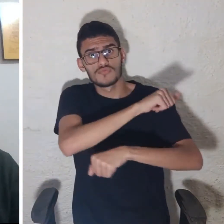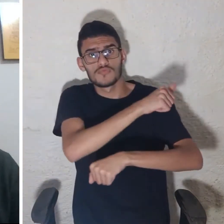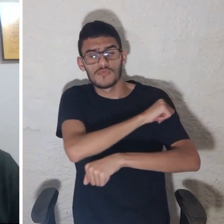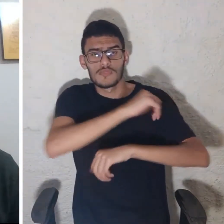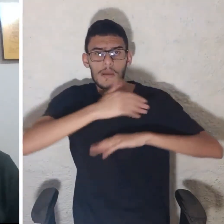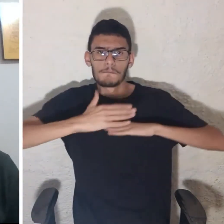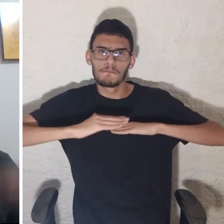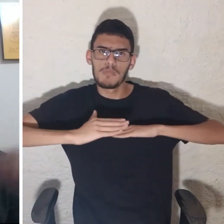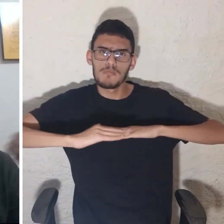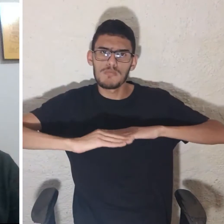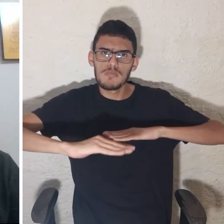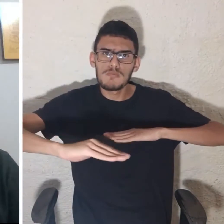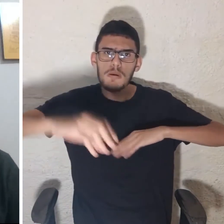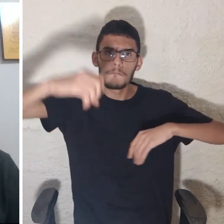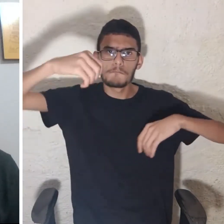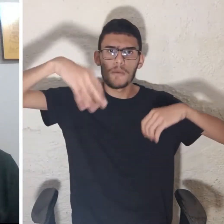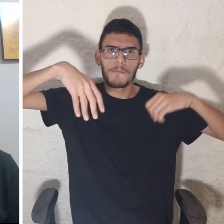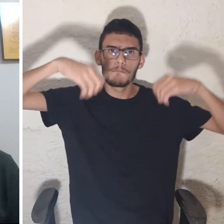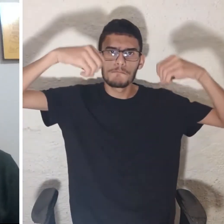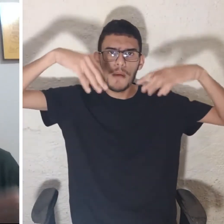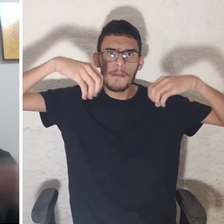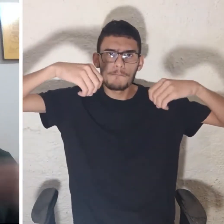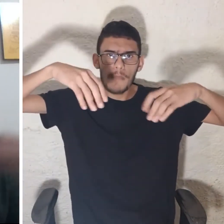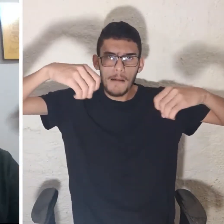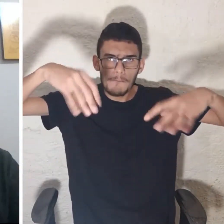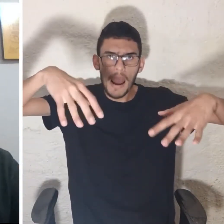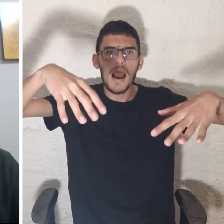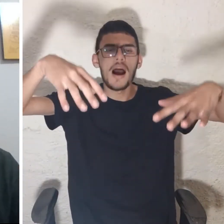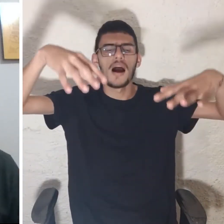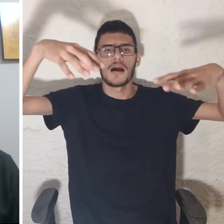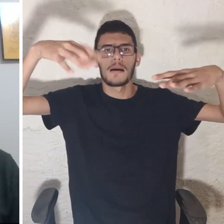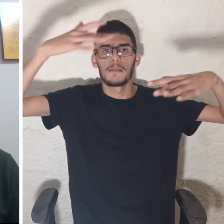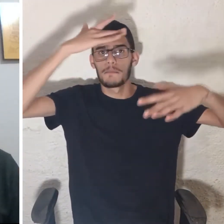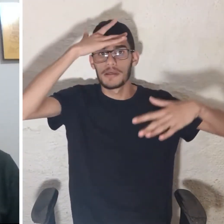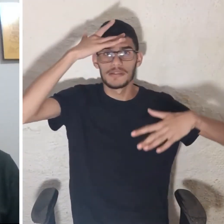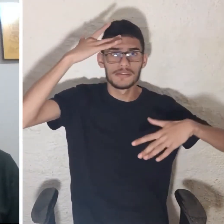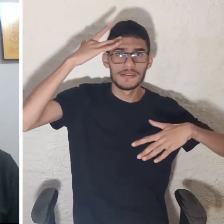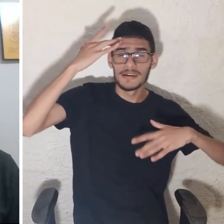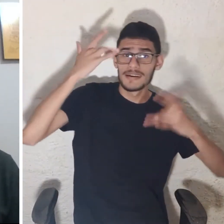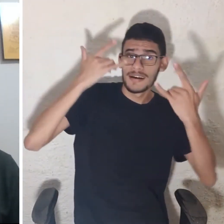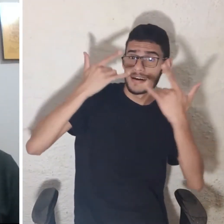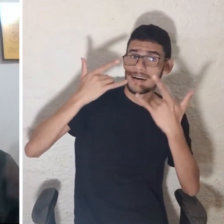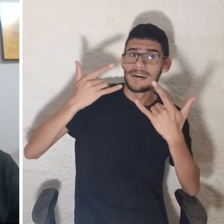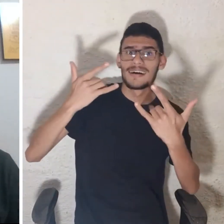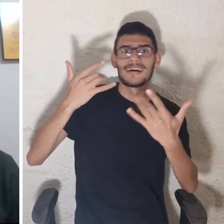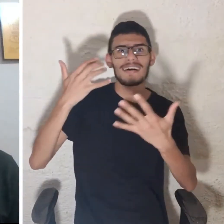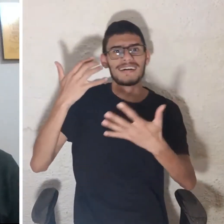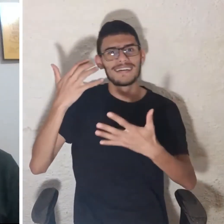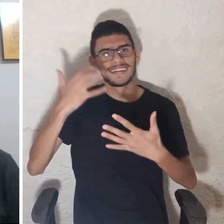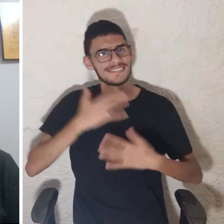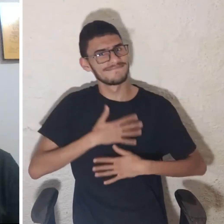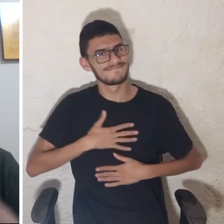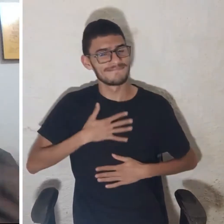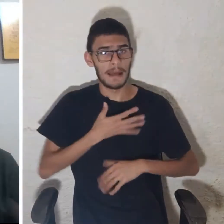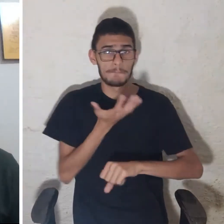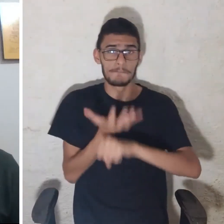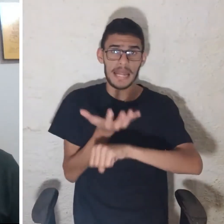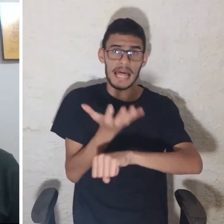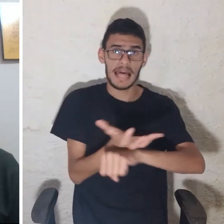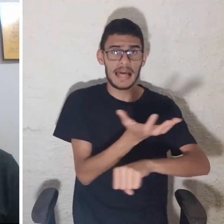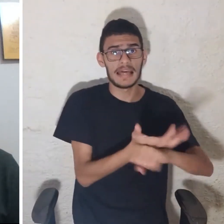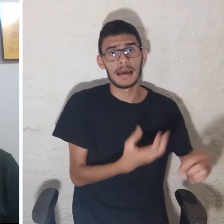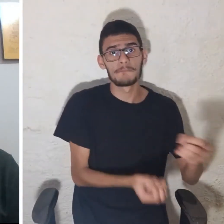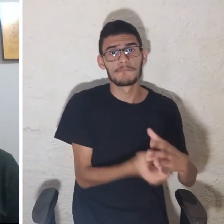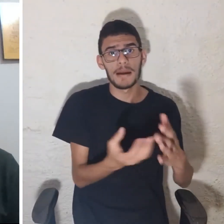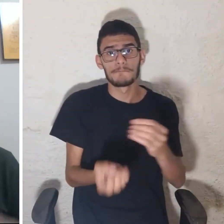foram calçadas, iluminação pública, atrações, né, para as pessoas poderem se divertir, que era uma coisa que não tinha, praças